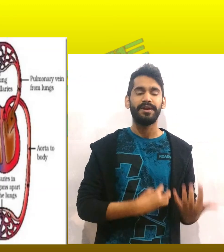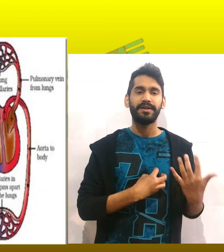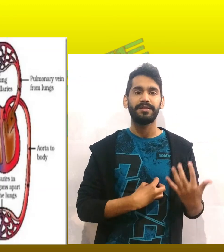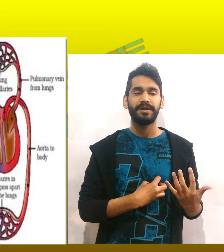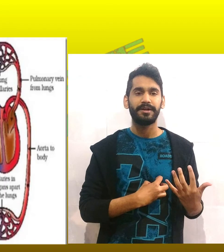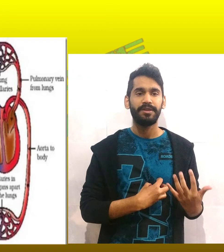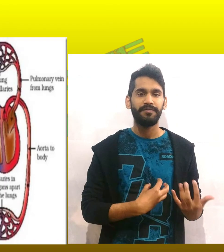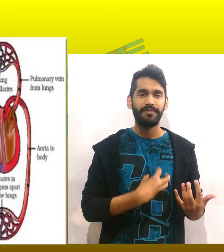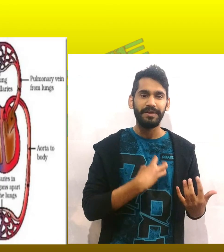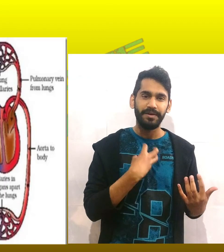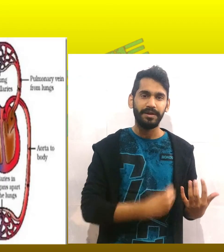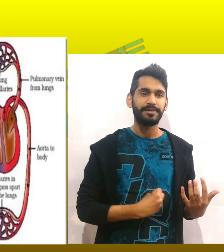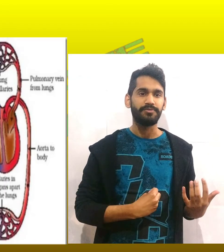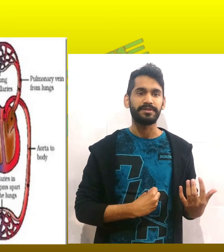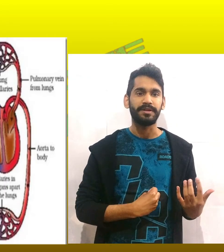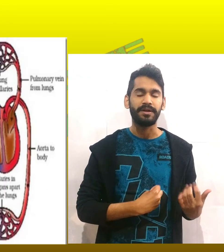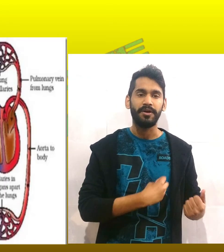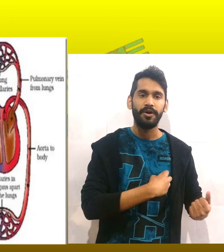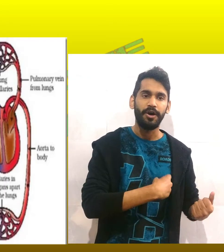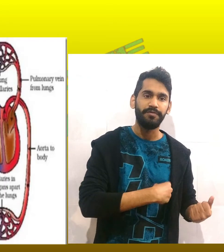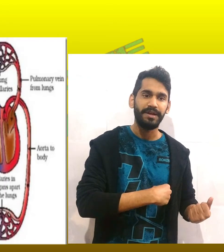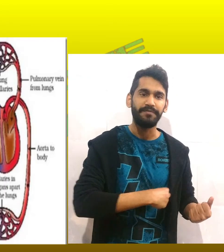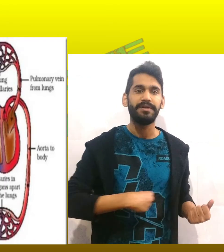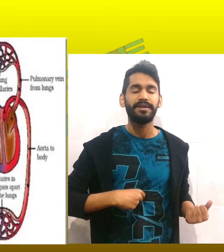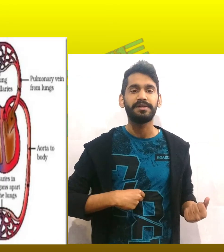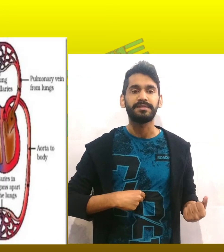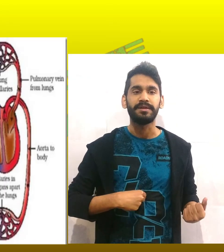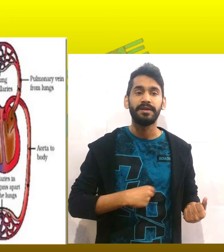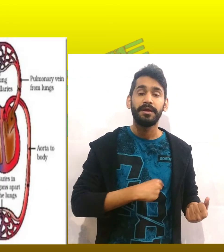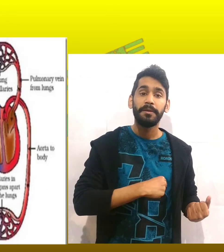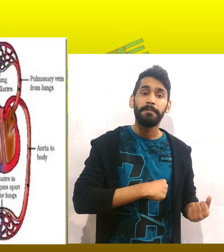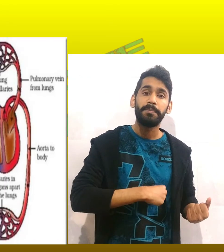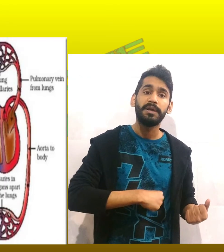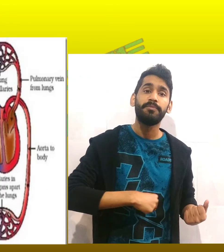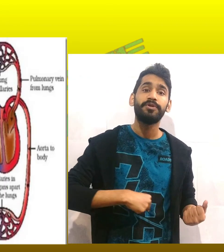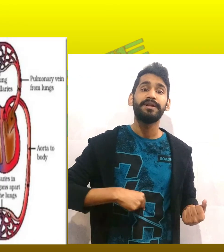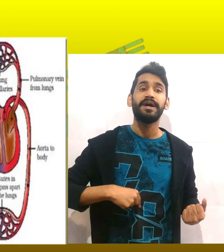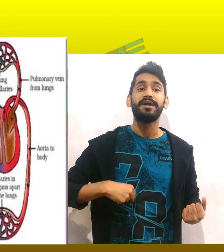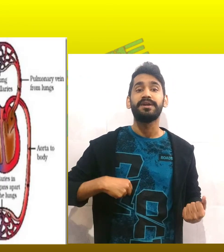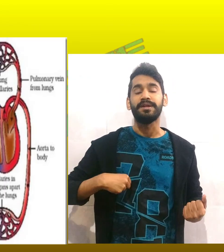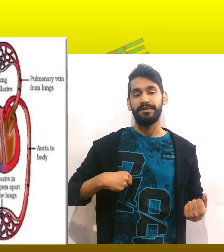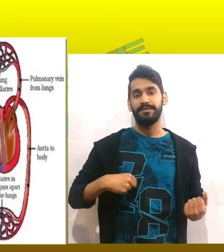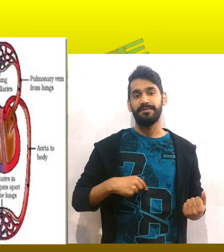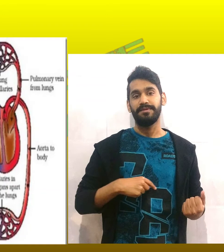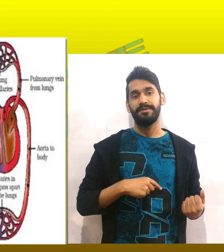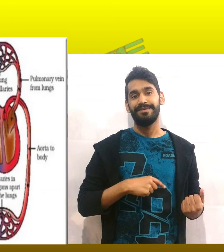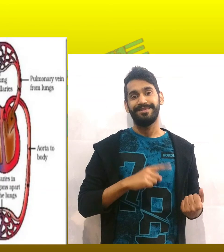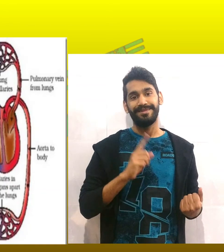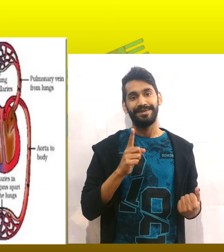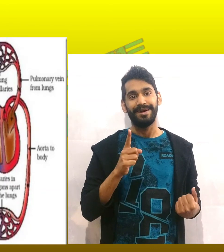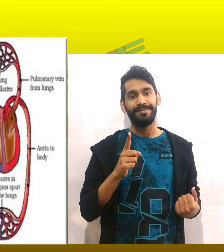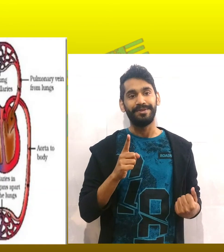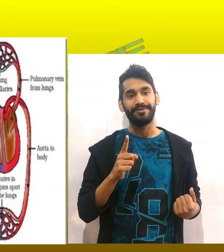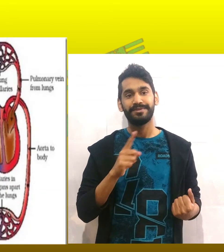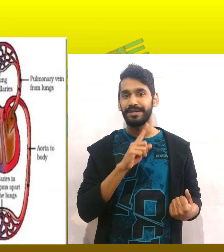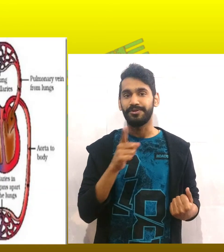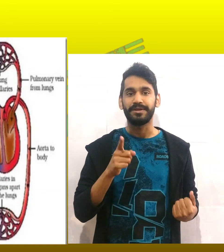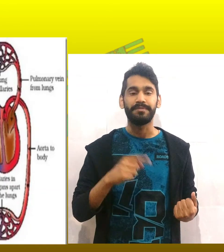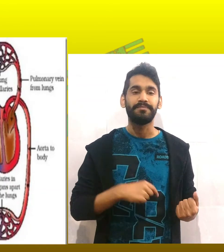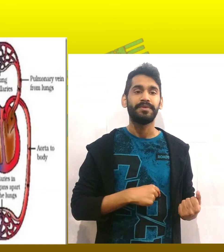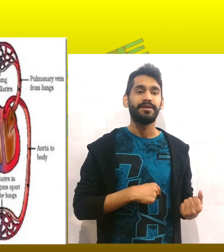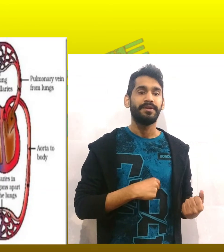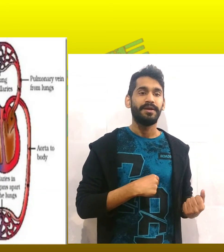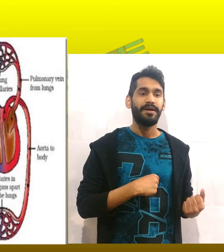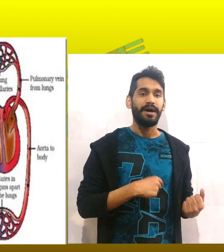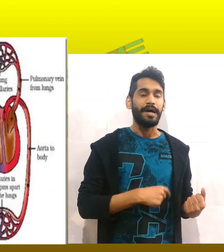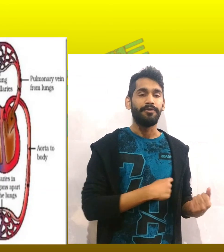राइट वेंट्रिकल के अंदर इकट्ठा हो जाएगा, राइट वेंट्रिकल स्क्वीज करेगा, और फिर राइट वेंट्रिकल से पल्मोनरी आर्टरी, यहाँ पे देखो चेंज हो गया